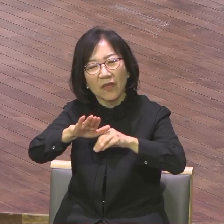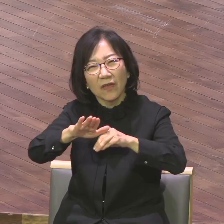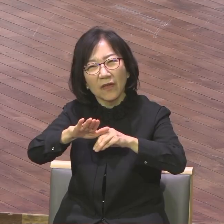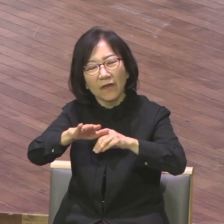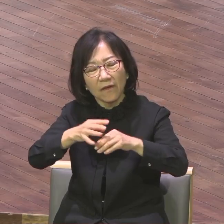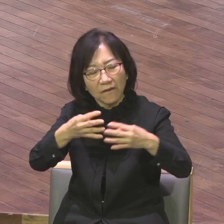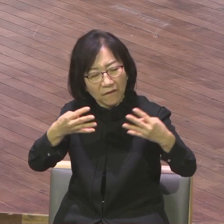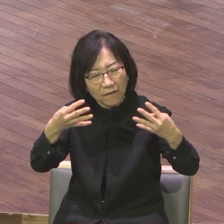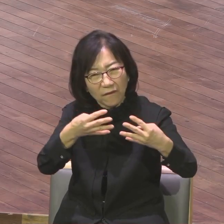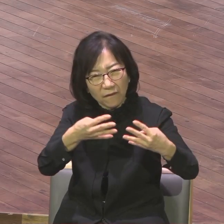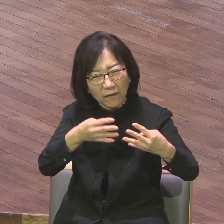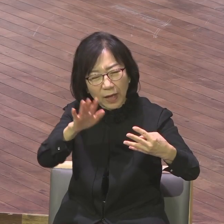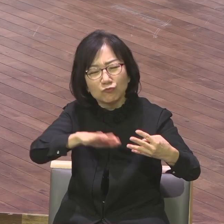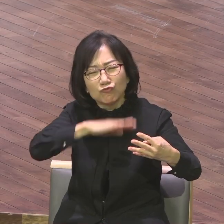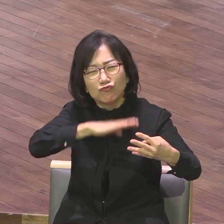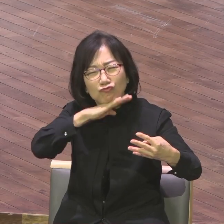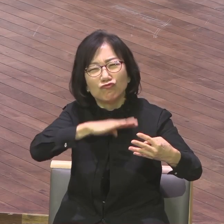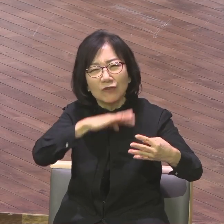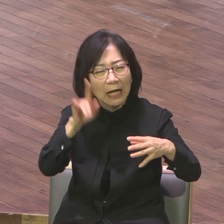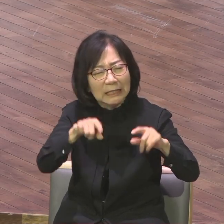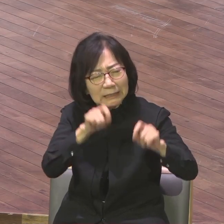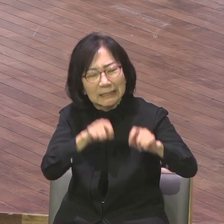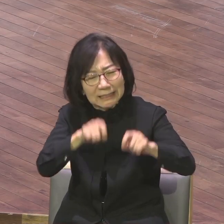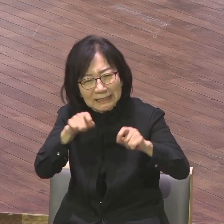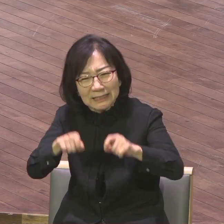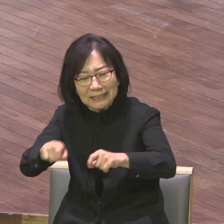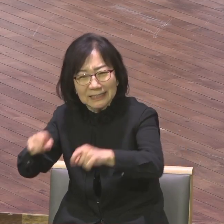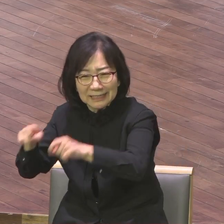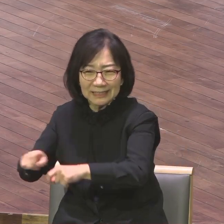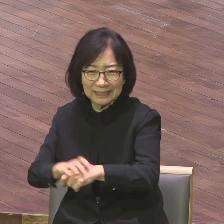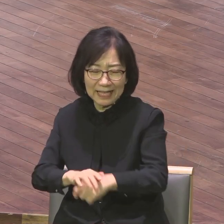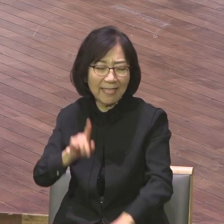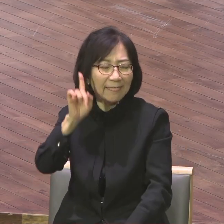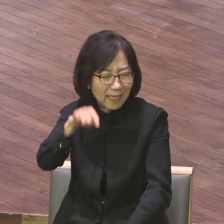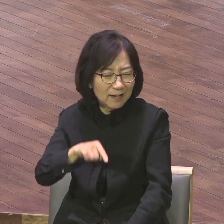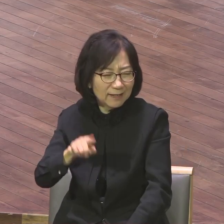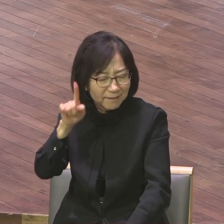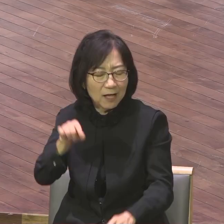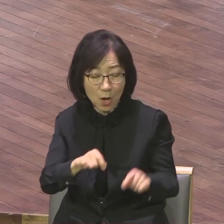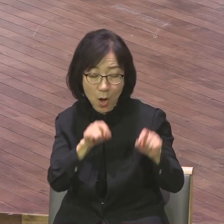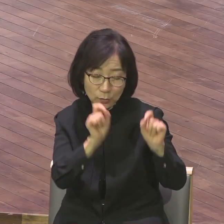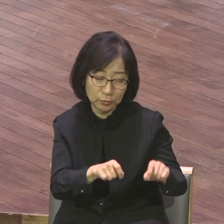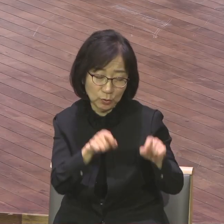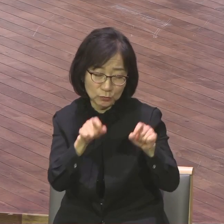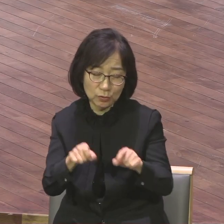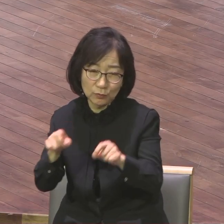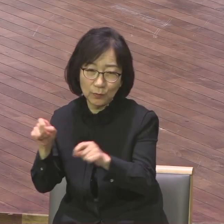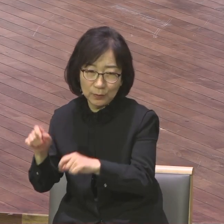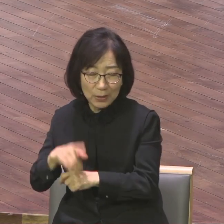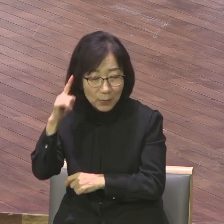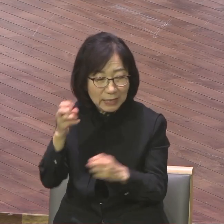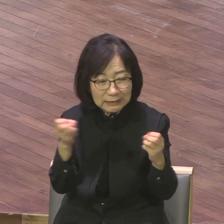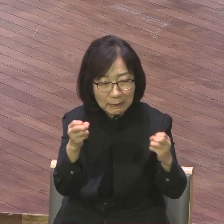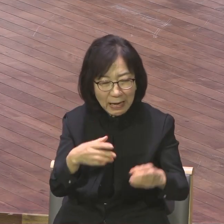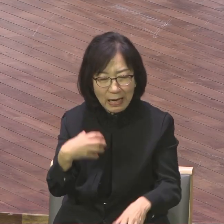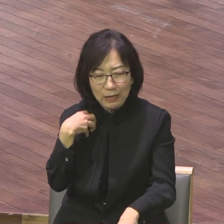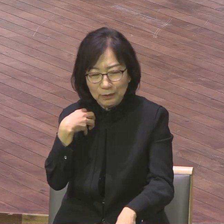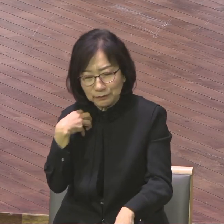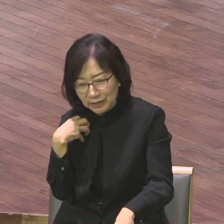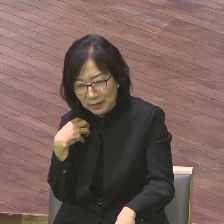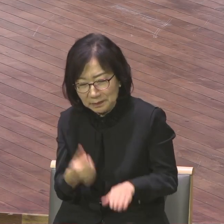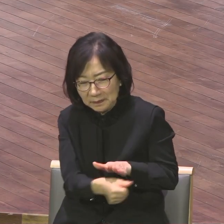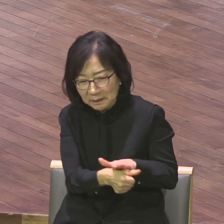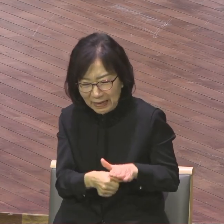말씀 적용을 미뤄버려요. 말씀을 적용을 바로 하지 않아요. 그 자꾸 미루어 부담스러워해. 이렇게